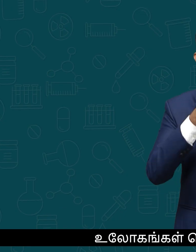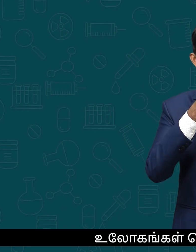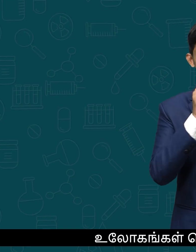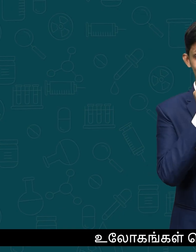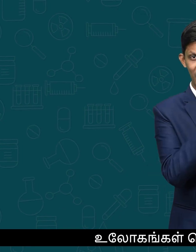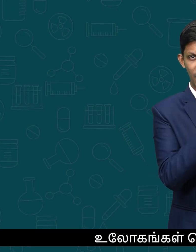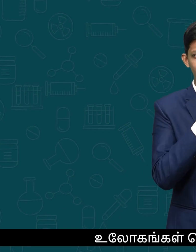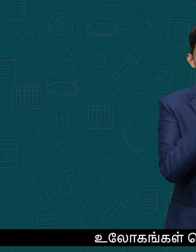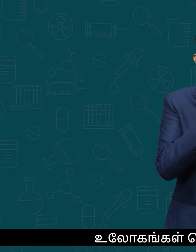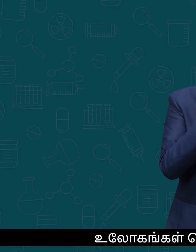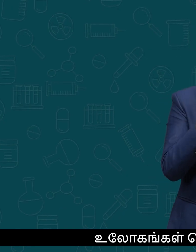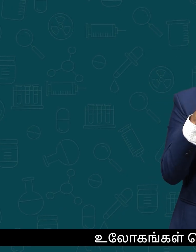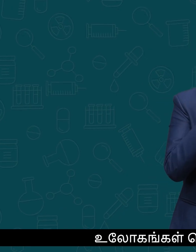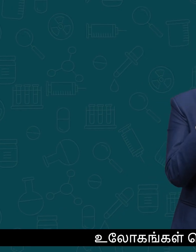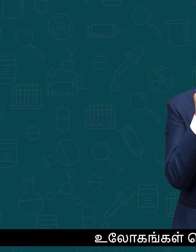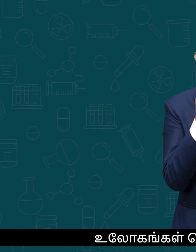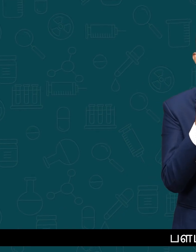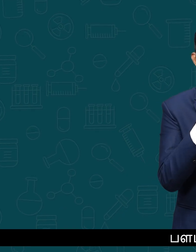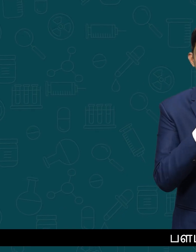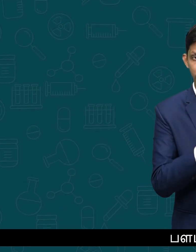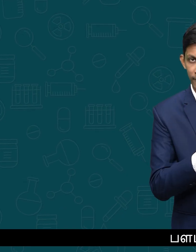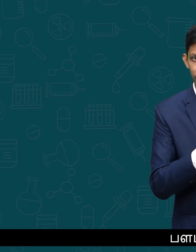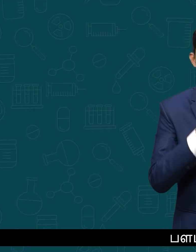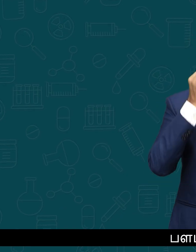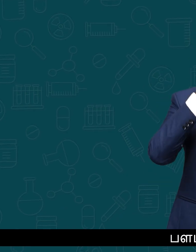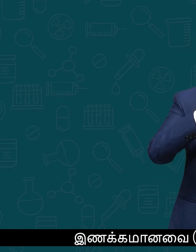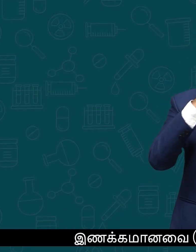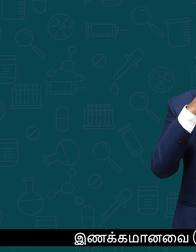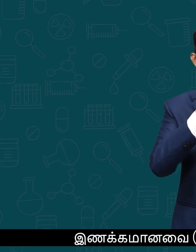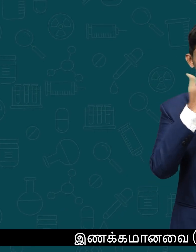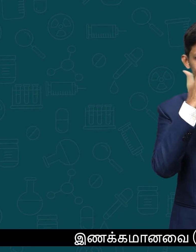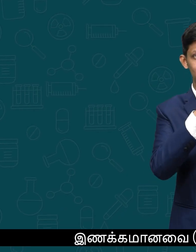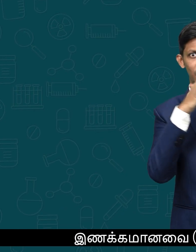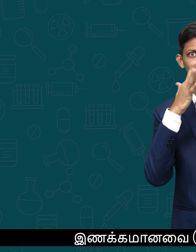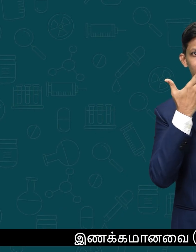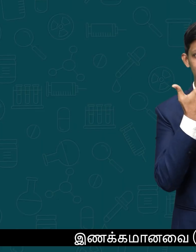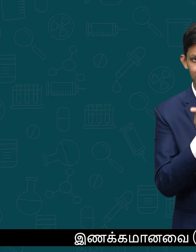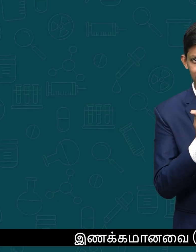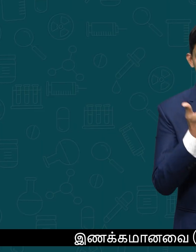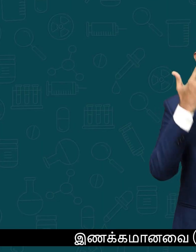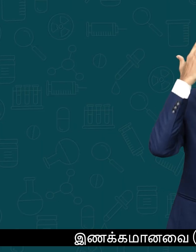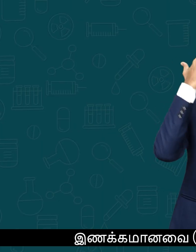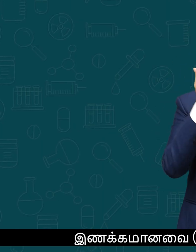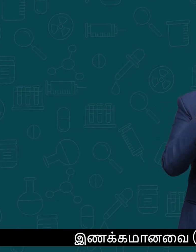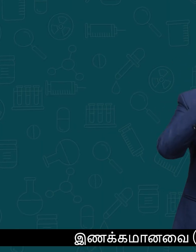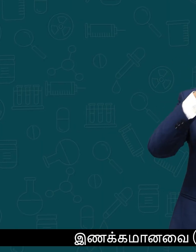உலோகங்கள் பொதுவாக கடினமானவை, பளபளப்பானவை, இணக்கமானவை, அதாவது ஒரு தாளாக